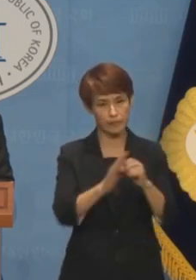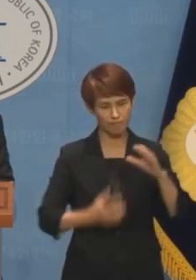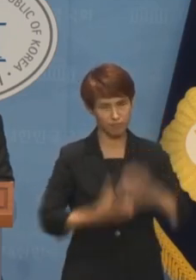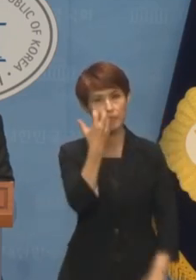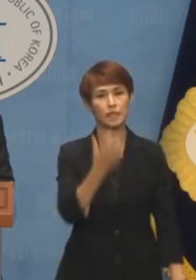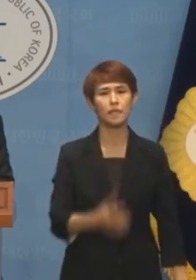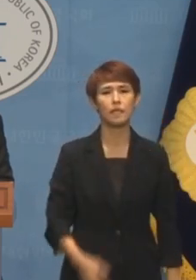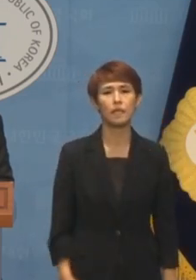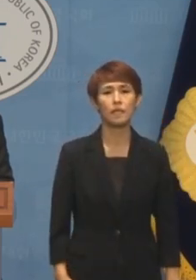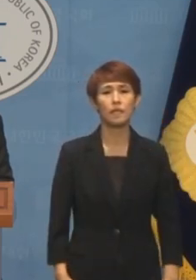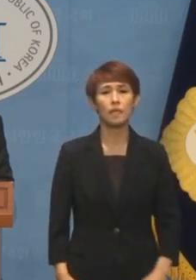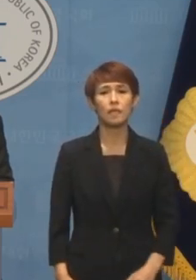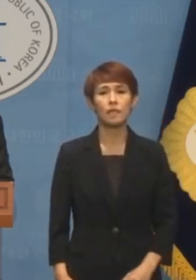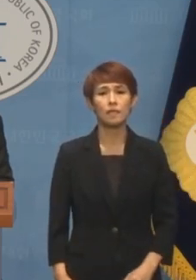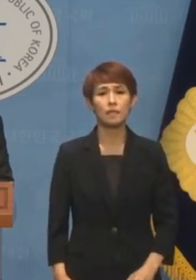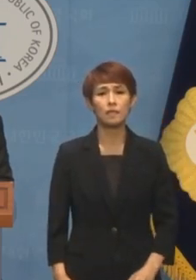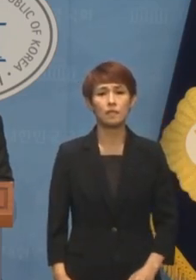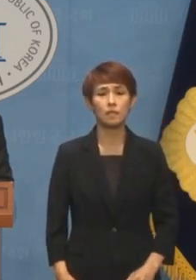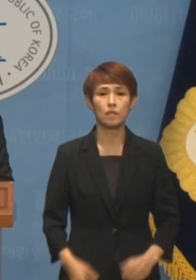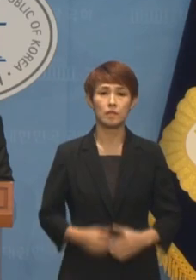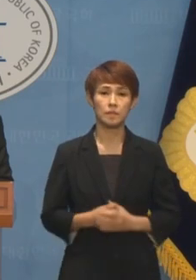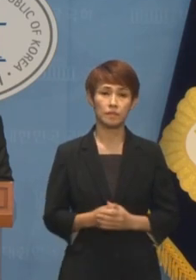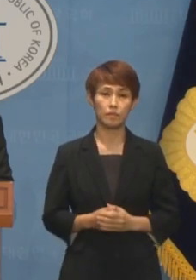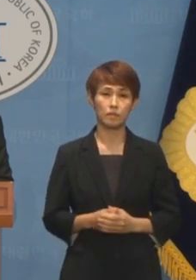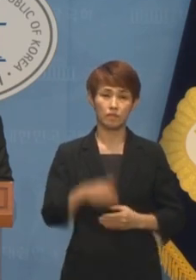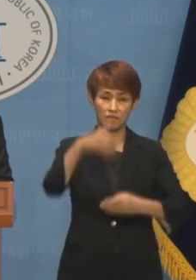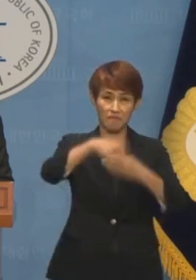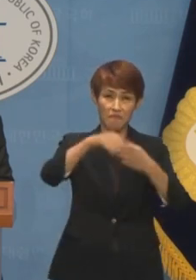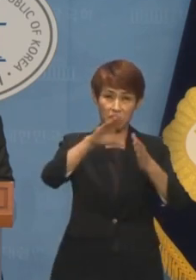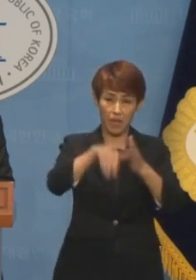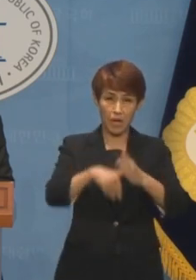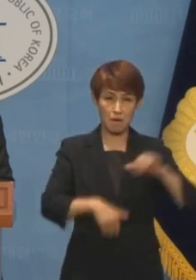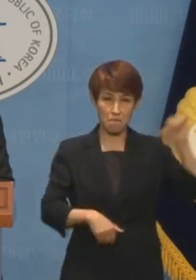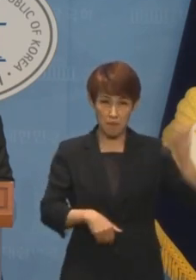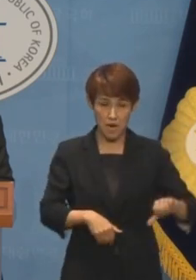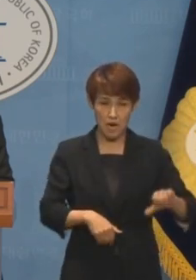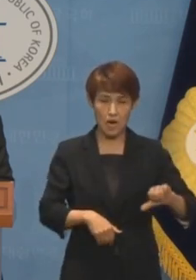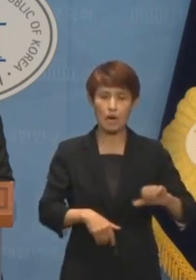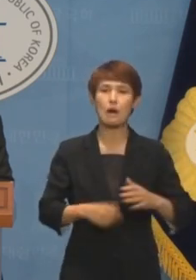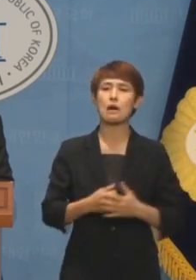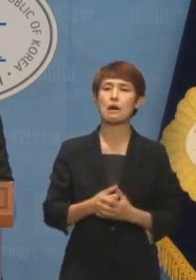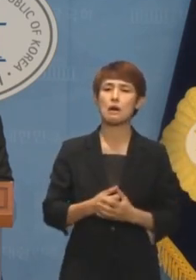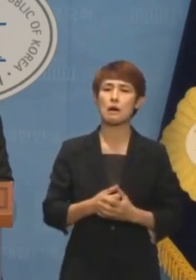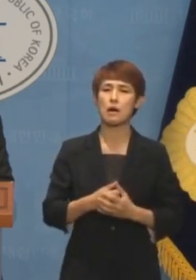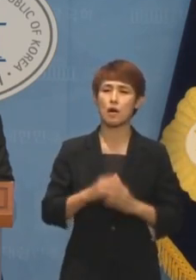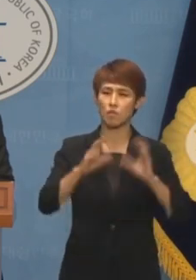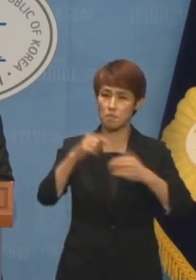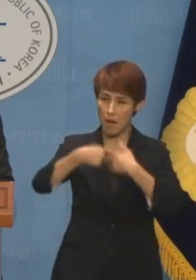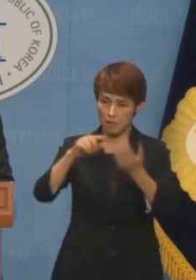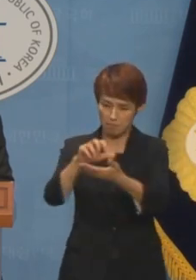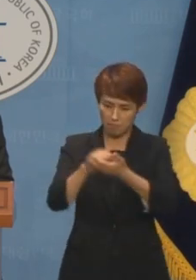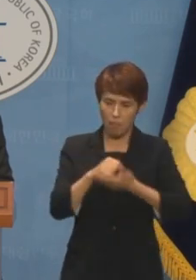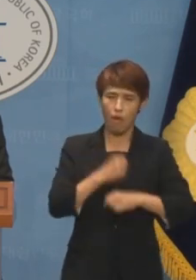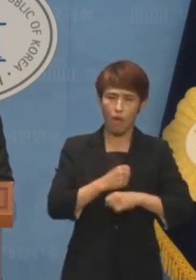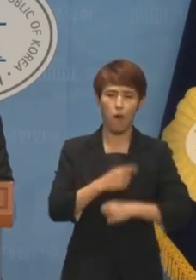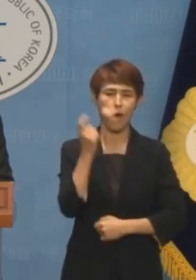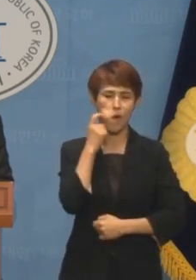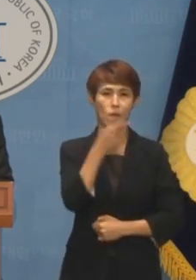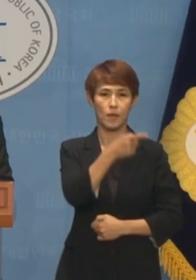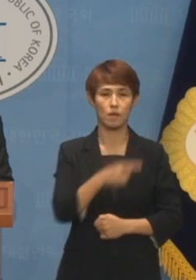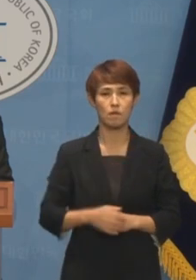총선 민심을 국정에 반영하겠다던 말은 모두 새빨간 거짓말이었습니다. 민정수석